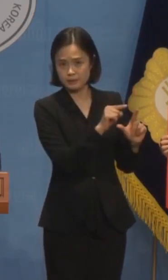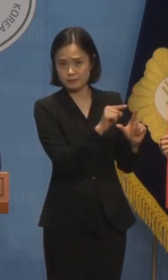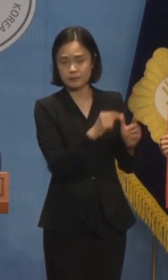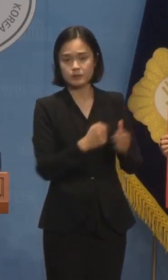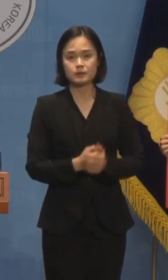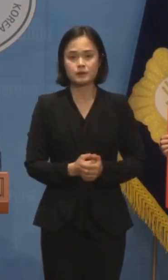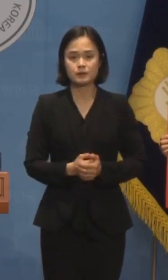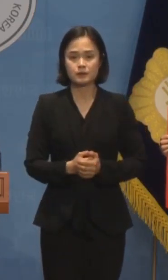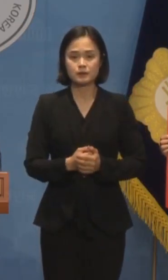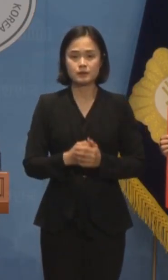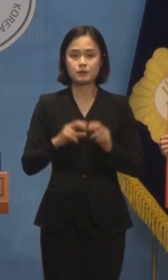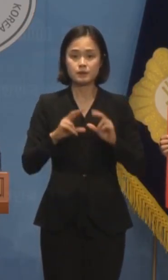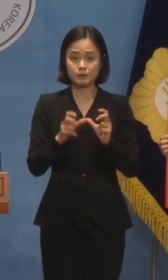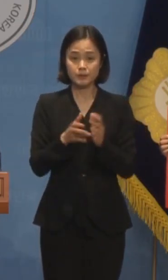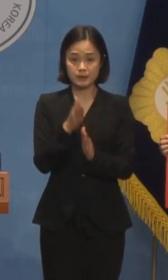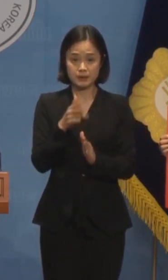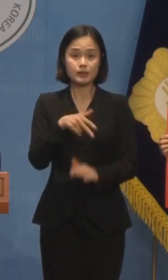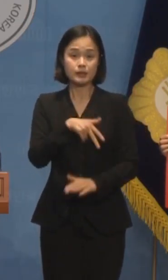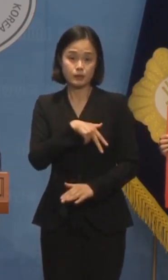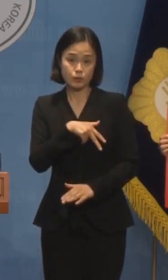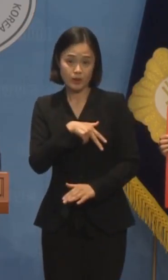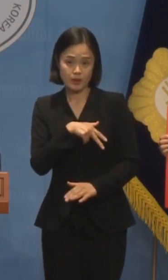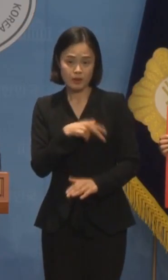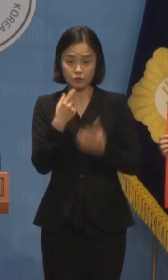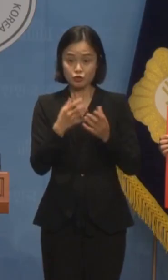더불어민주당은 윤리강령 위반 사항을